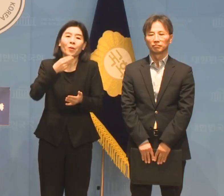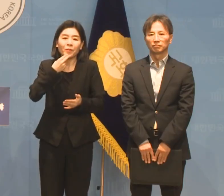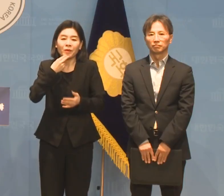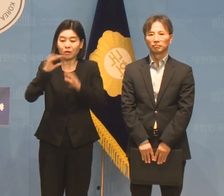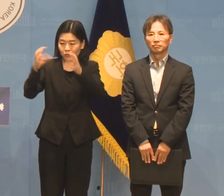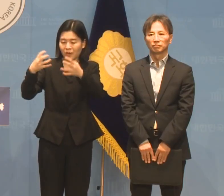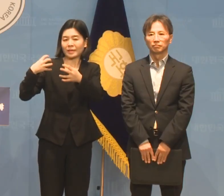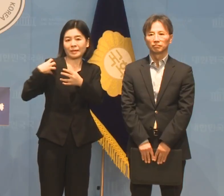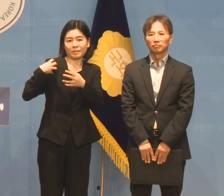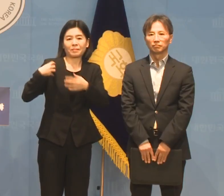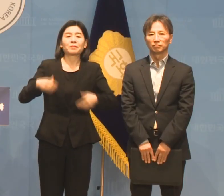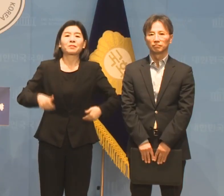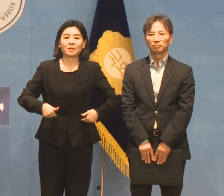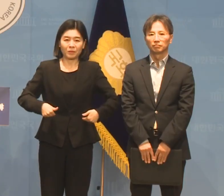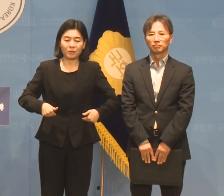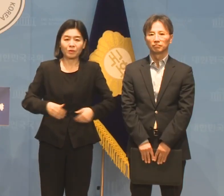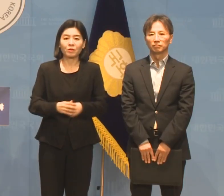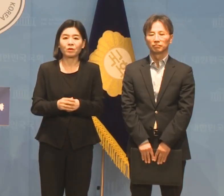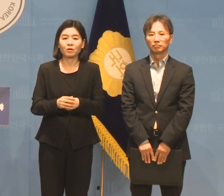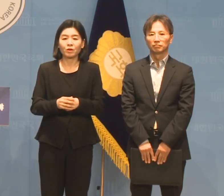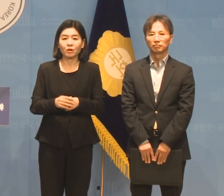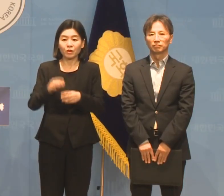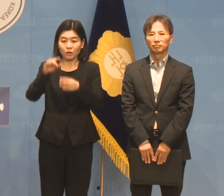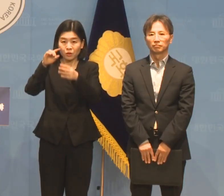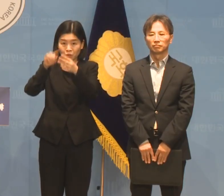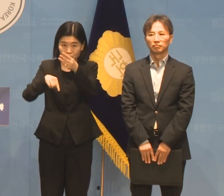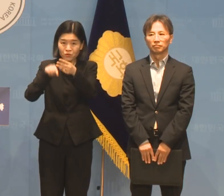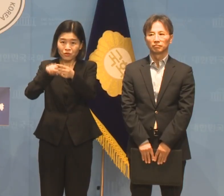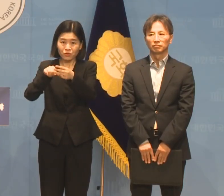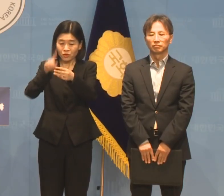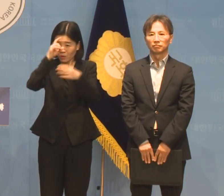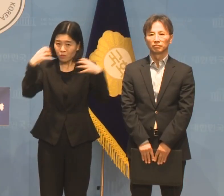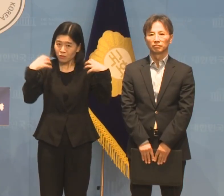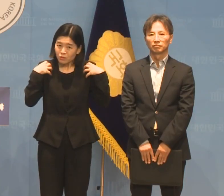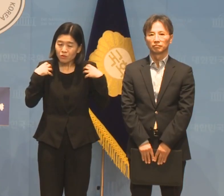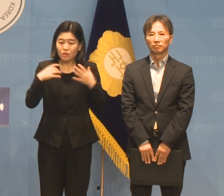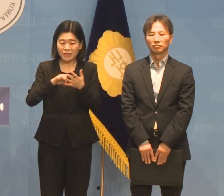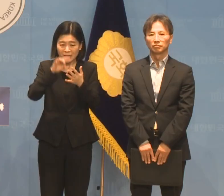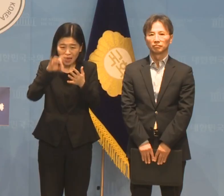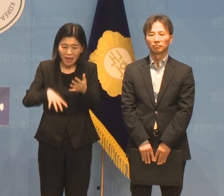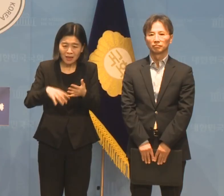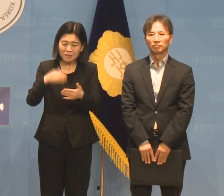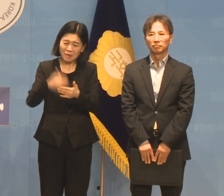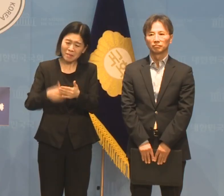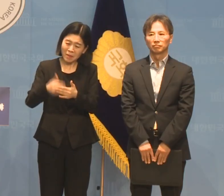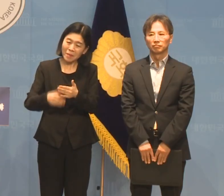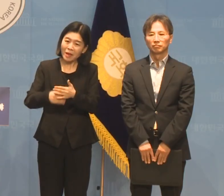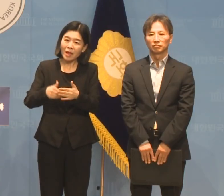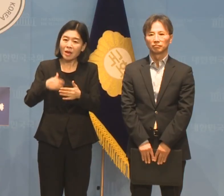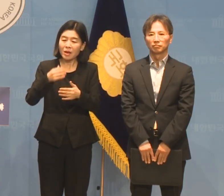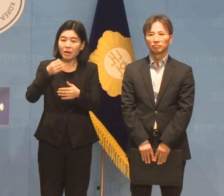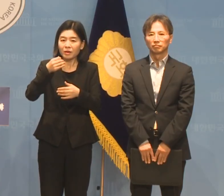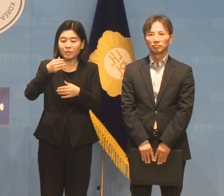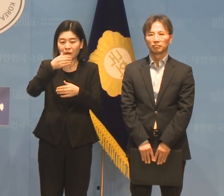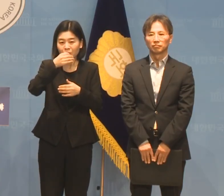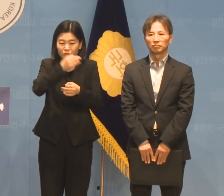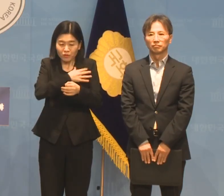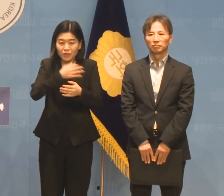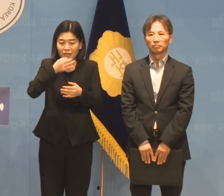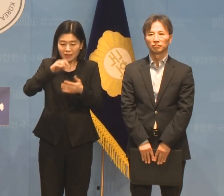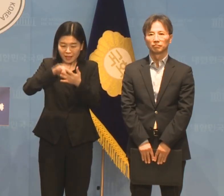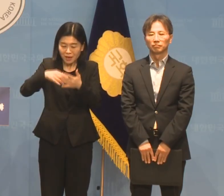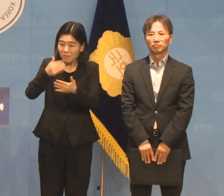책임져야 합니다. 윤석열 정부의 감세 보급만으로도 절대 빈곤 없는 사회는